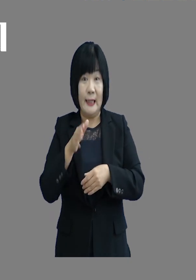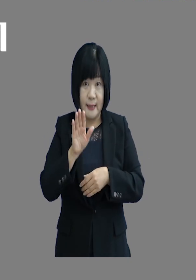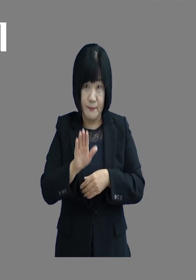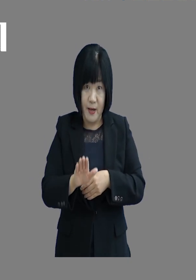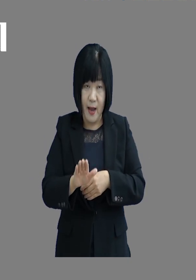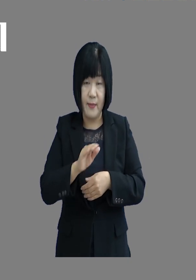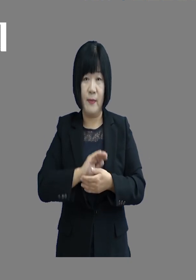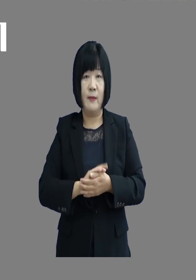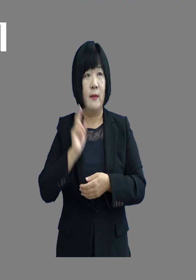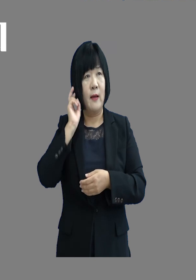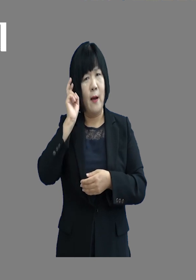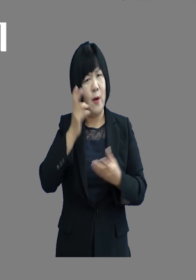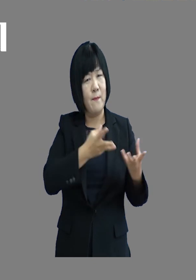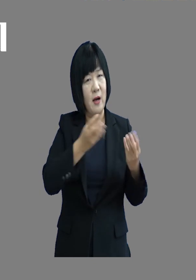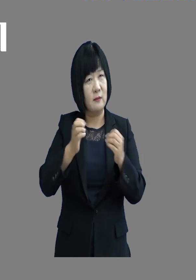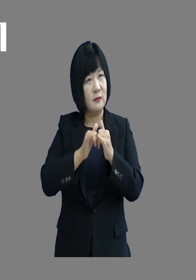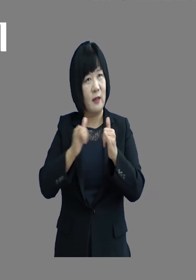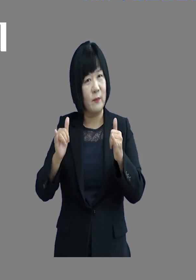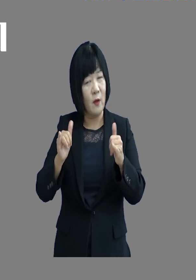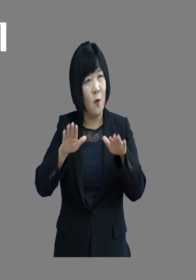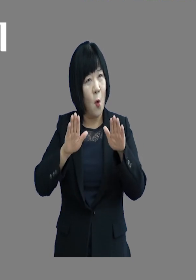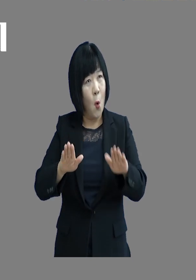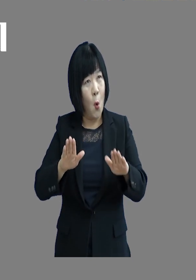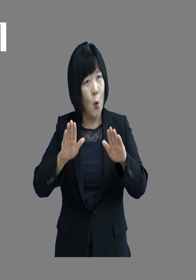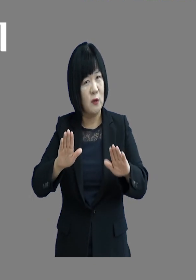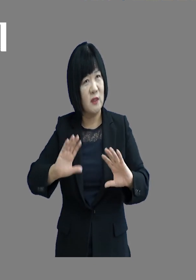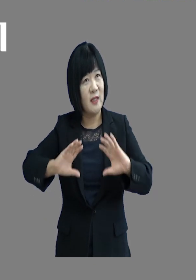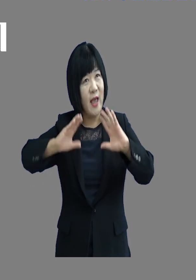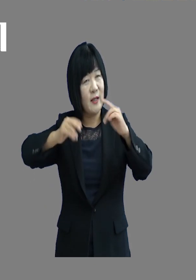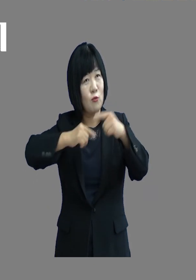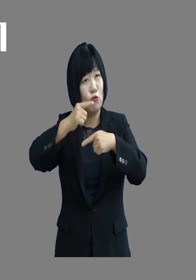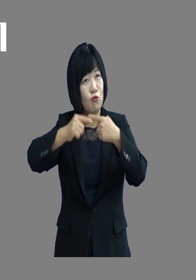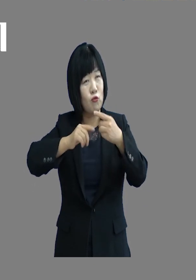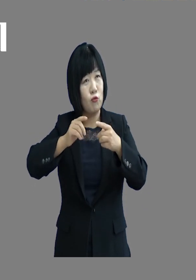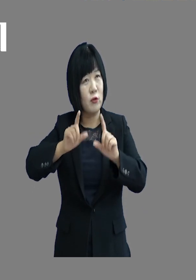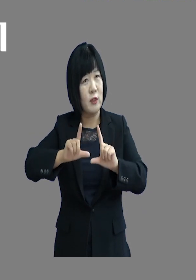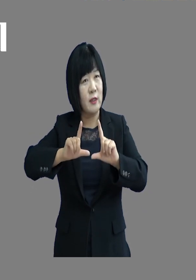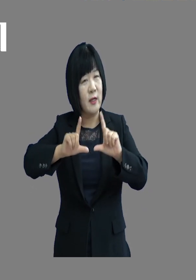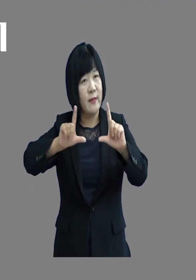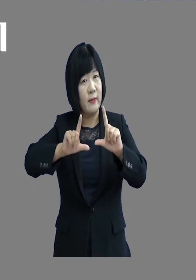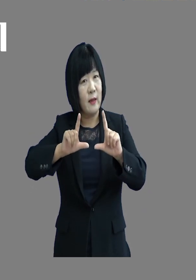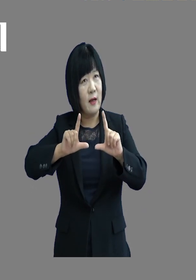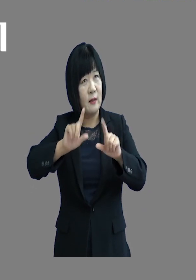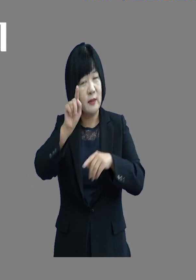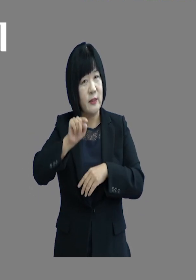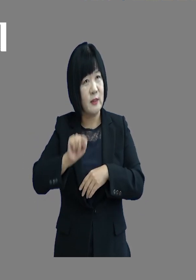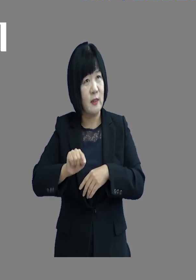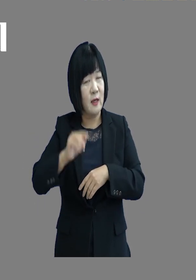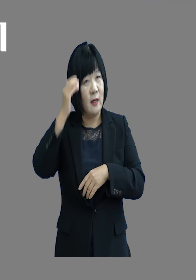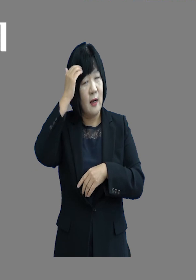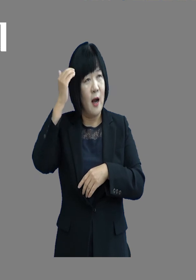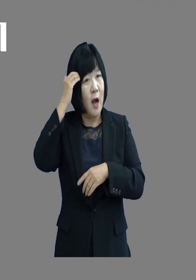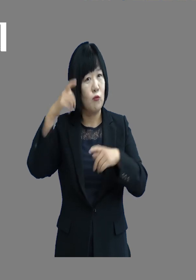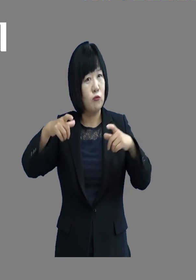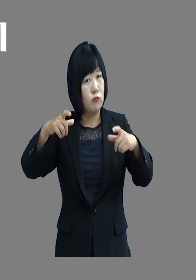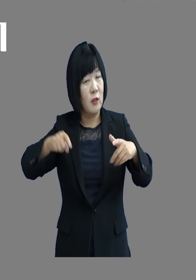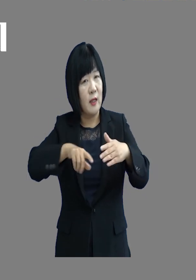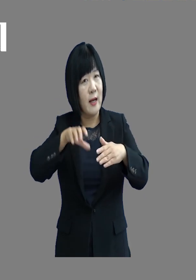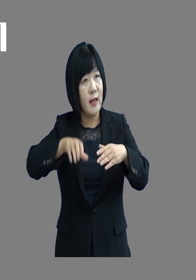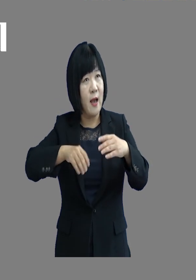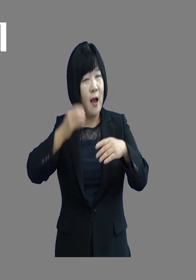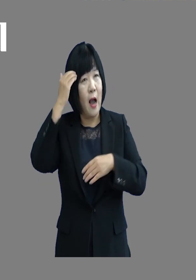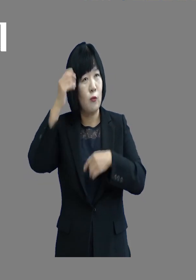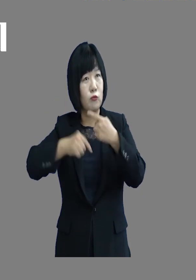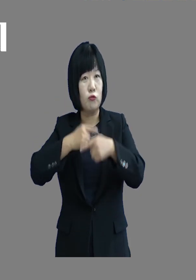하지만 아마 많은 분들이 오늘이 세계 수어의 날인지 우리나라에 한국 수화 언어법이 있었는지